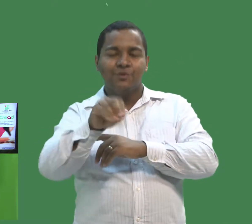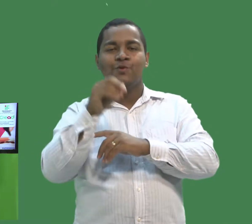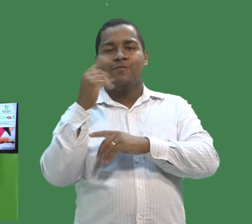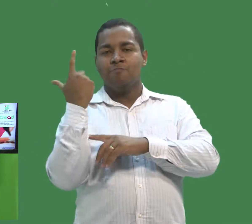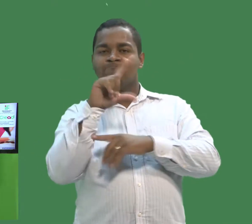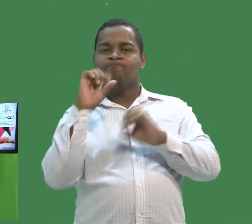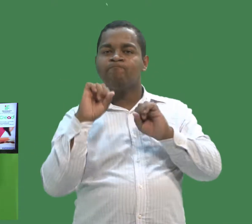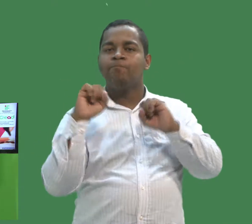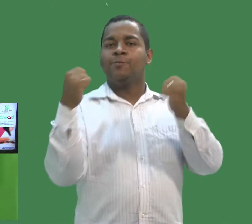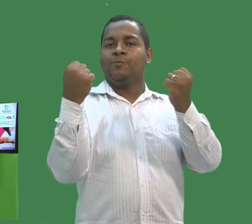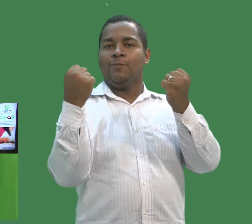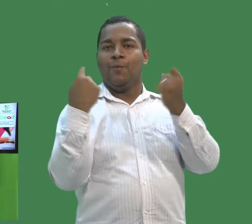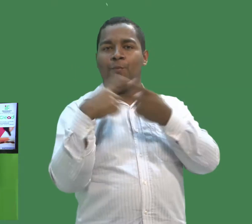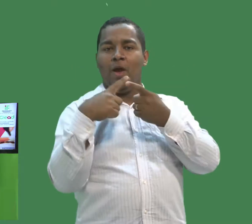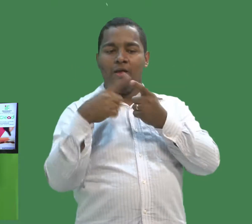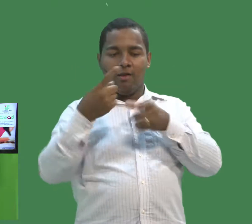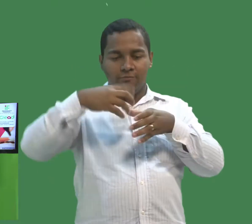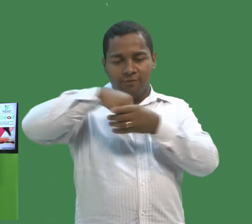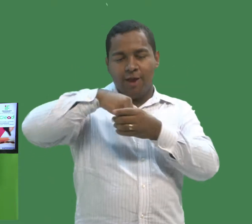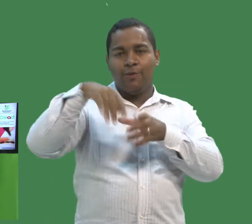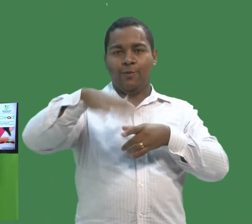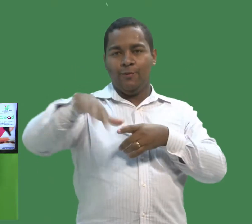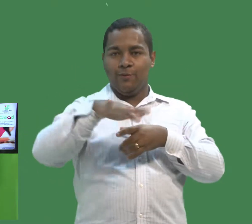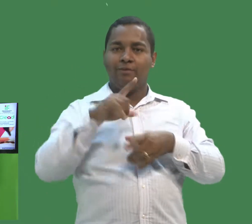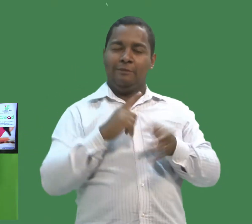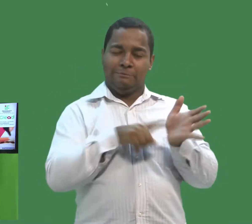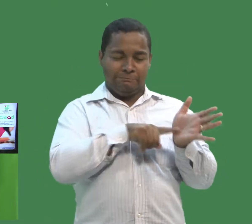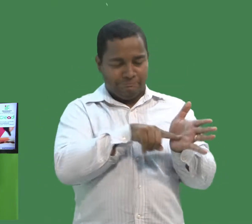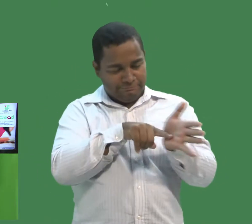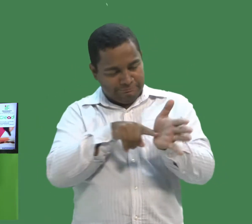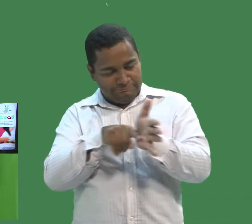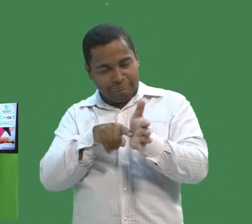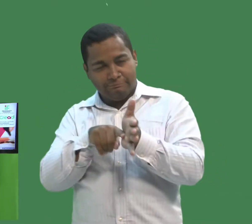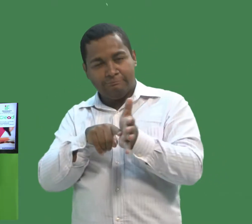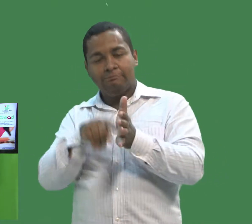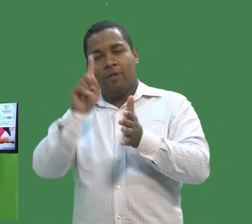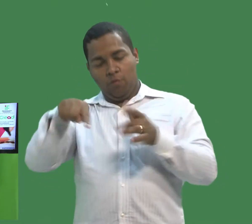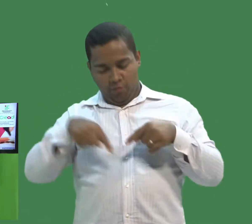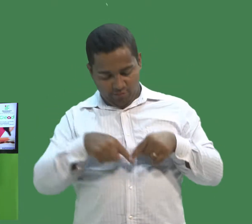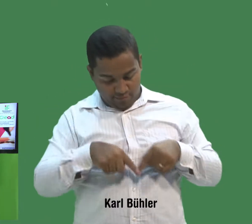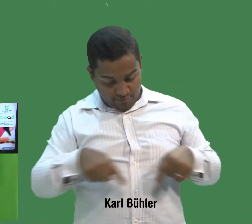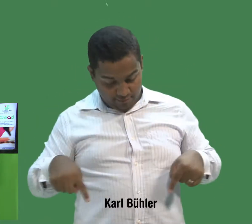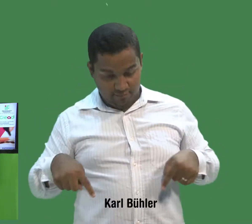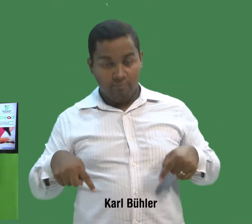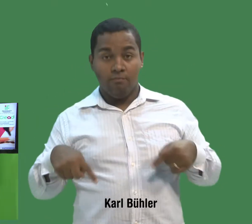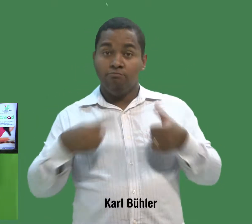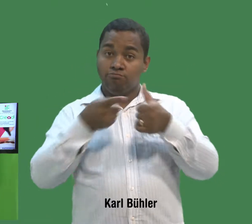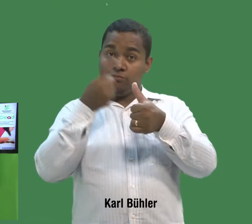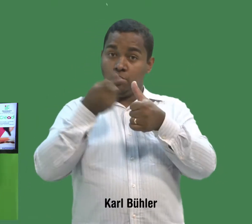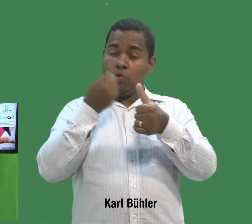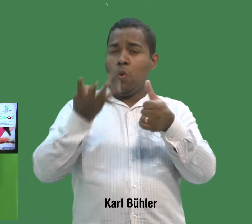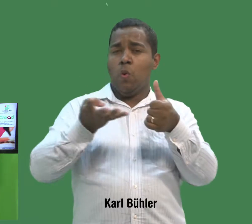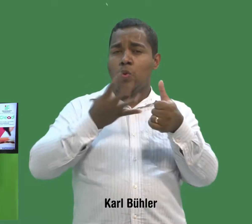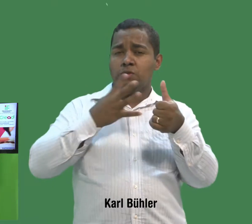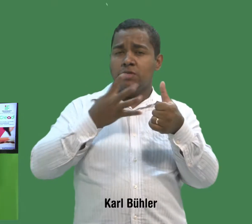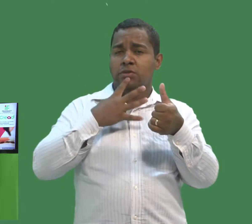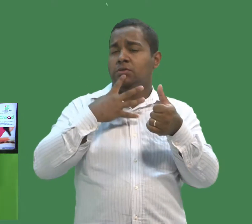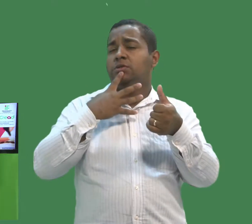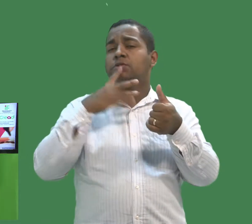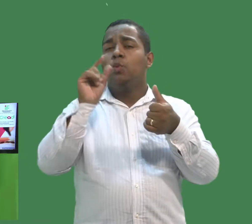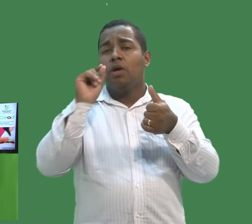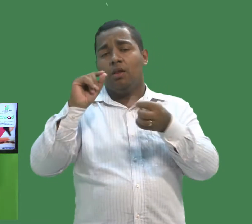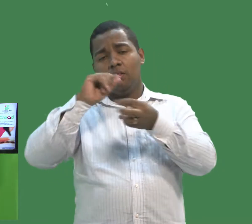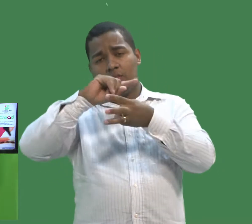força. Havia ali muitos pesquisadores importantes, dentre eles Karl Burle, que reconheceu 3 tipos gerais